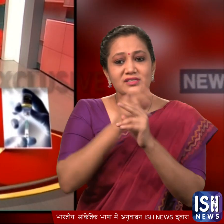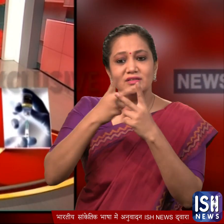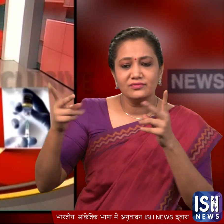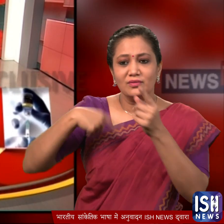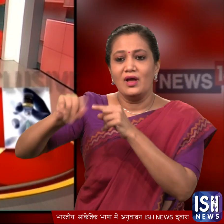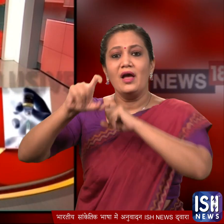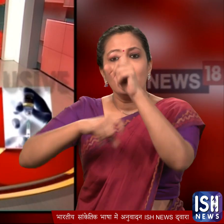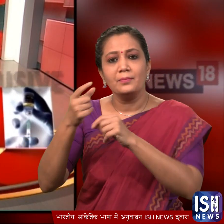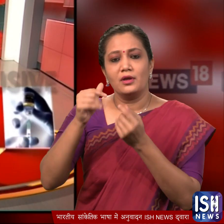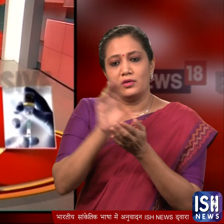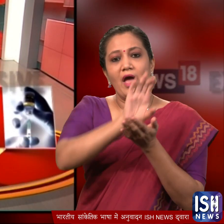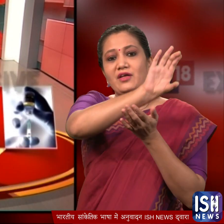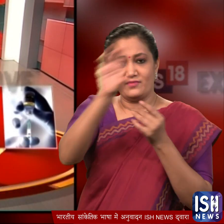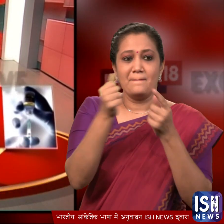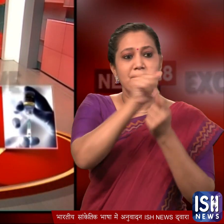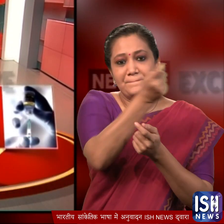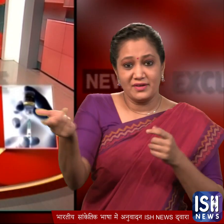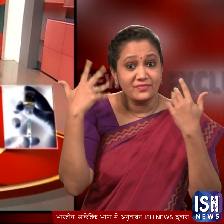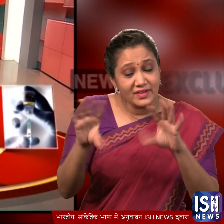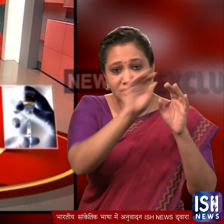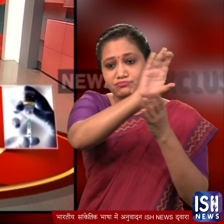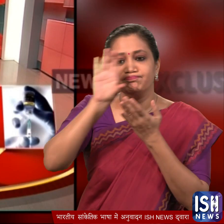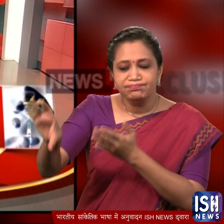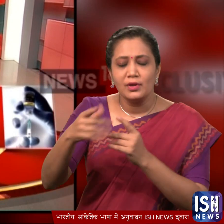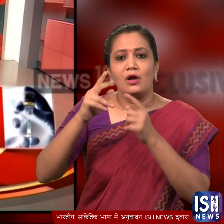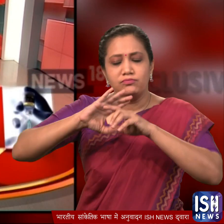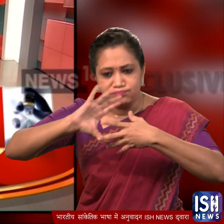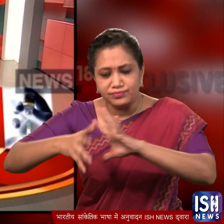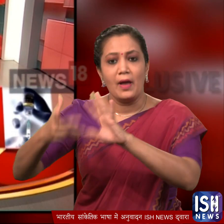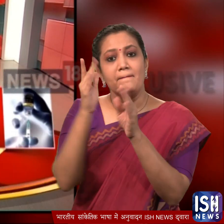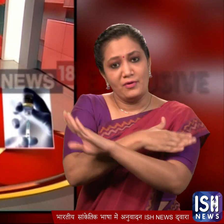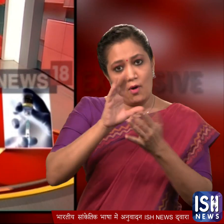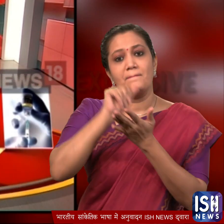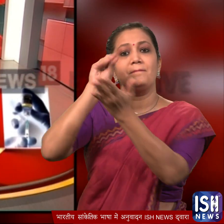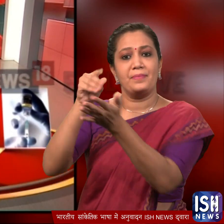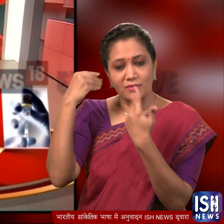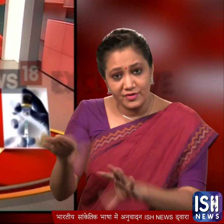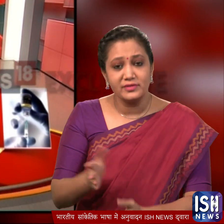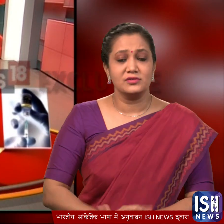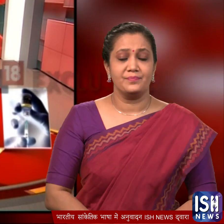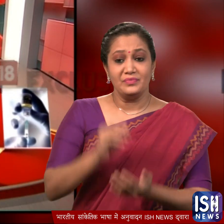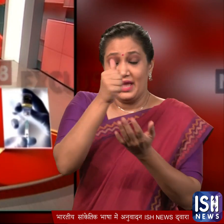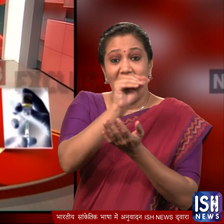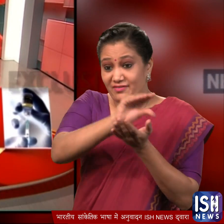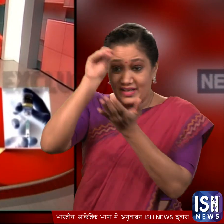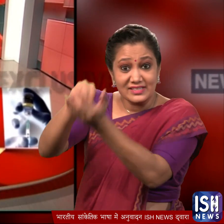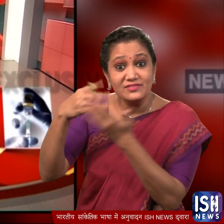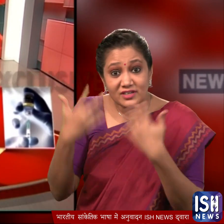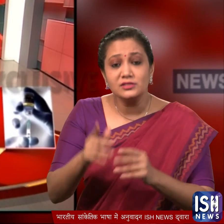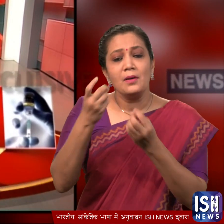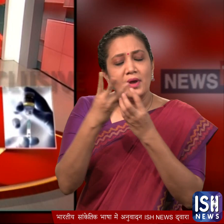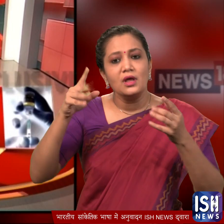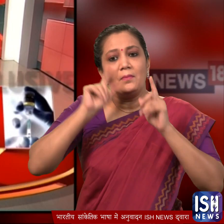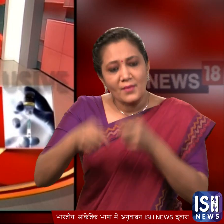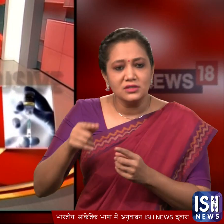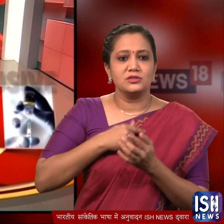वाली कंपनियों को कुछ एडवांस पेमेंट किया गया था, यानी वैक्सीन बनाने में मदद करने के लिए पहले से पैसे दिए गए थे और उसी एडवांस रकम की वजह से कई